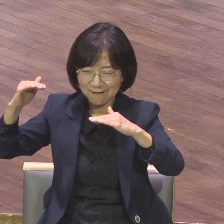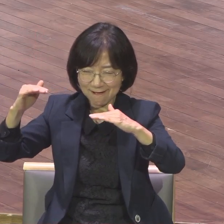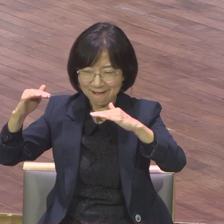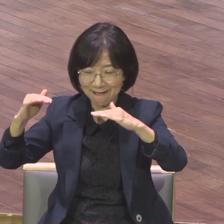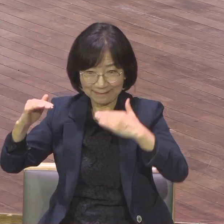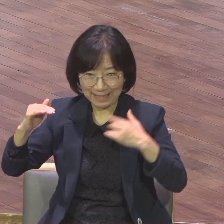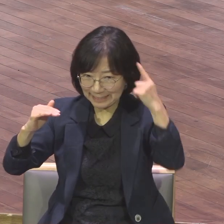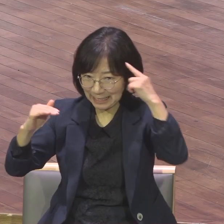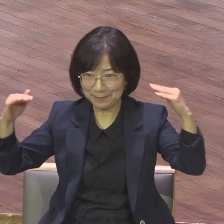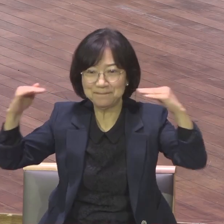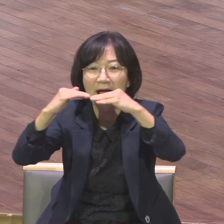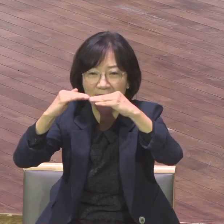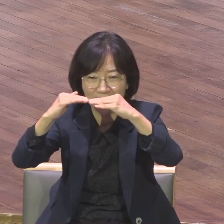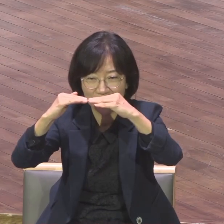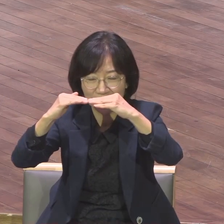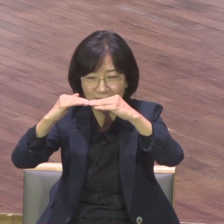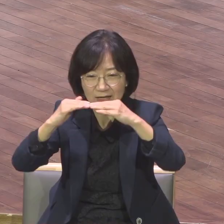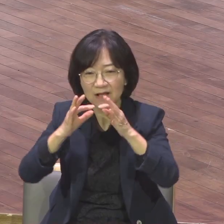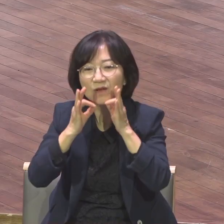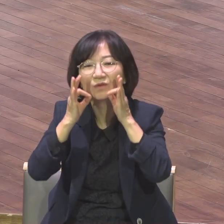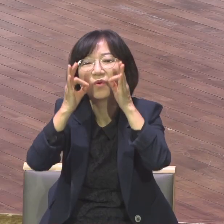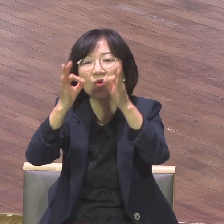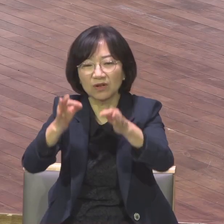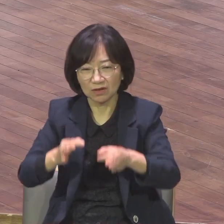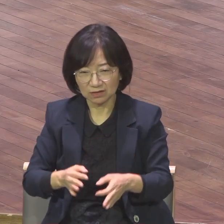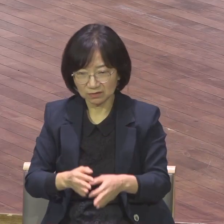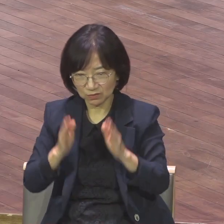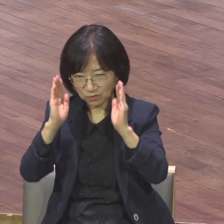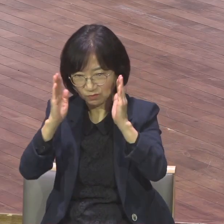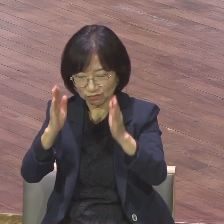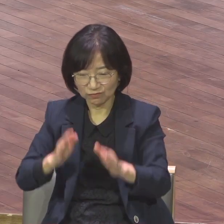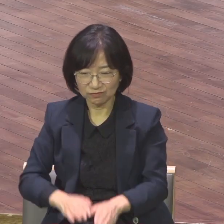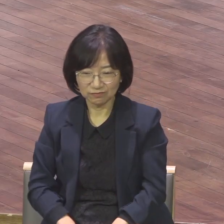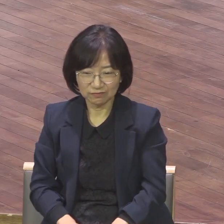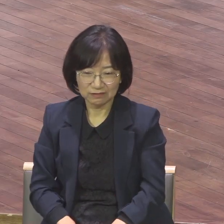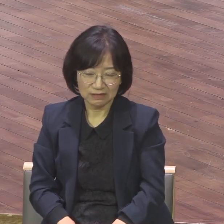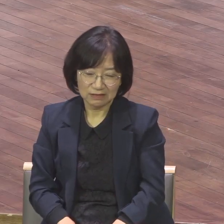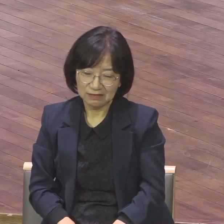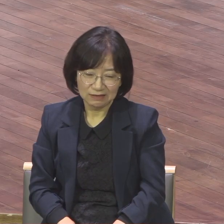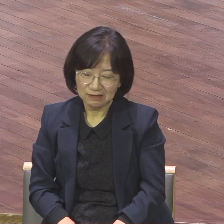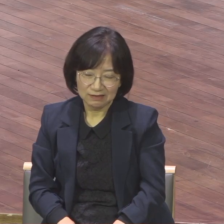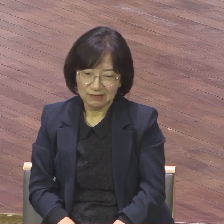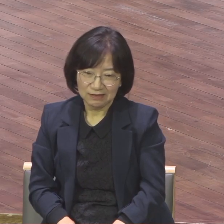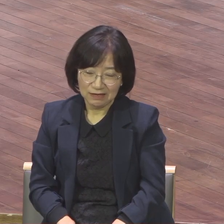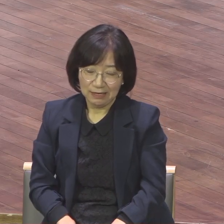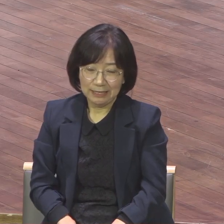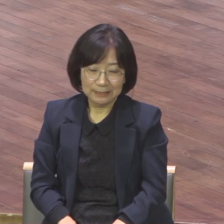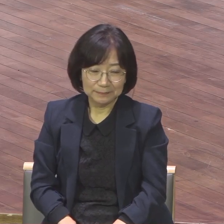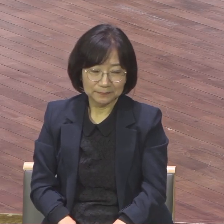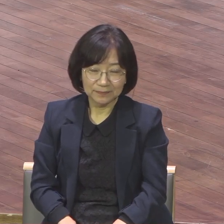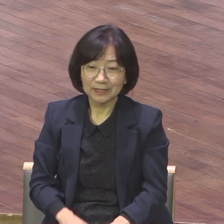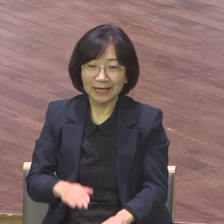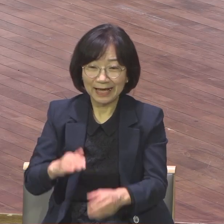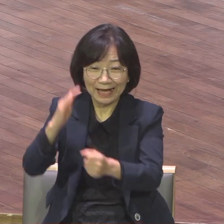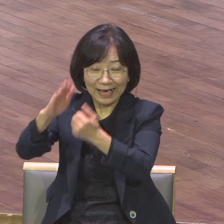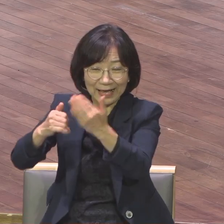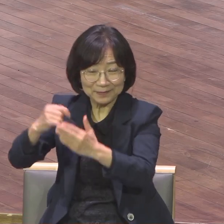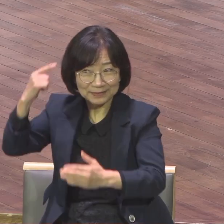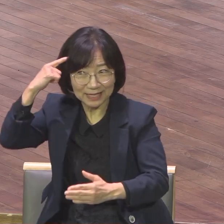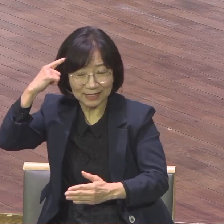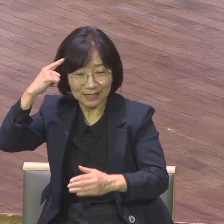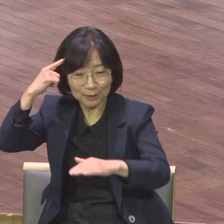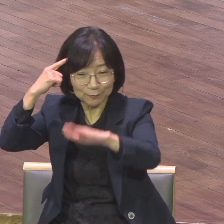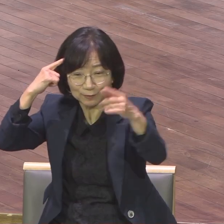그런 거 아니야. 그러니까 자기 생각에 하나님 말씀을 맞추는 겁니다. 하나님 생각이